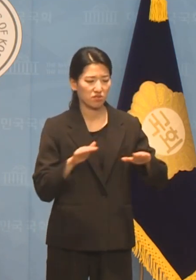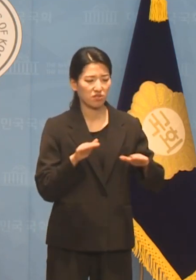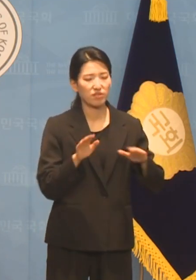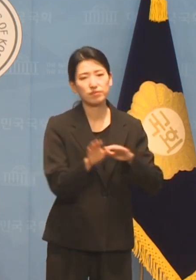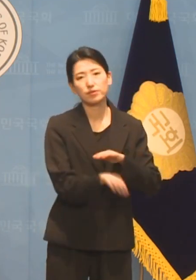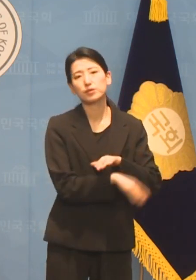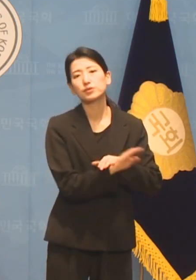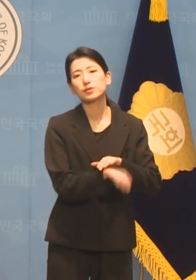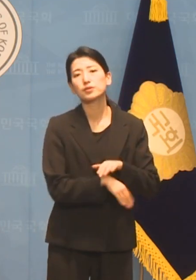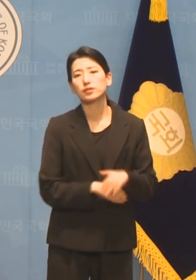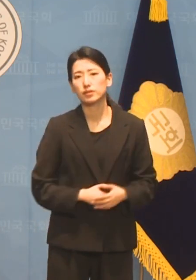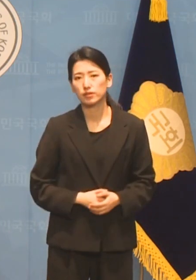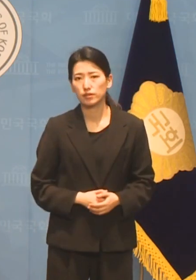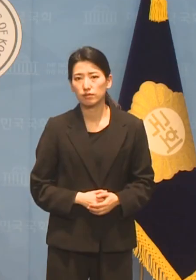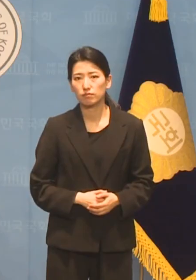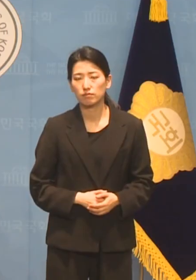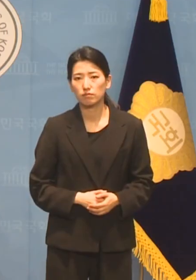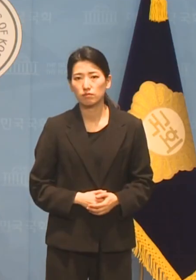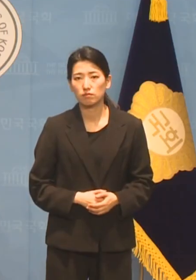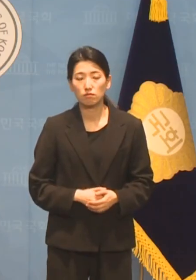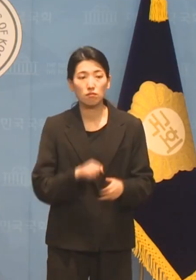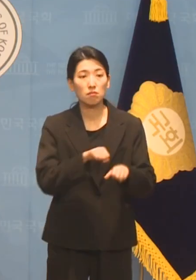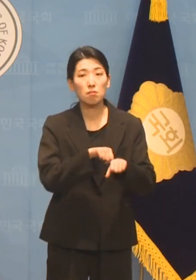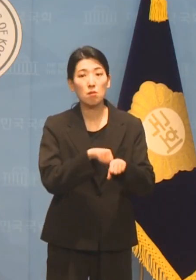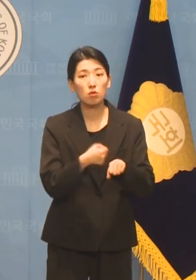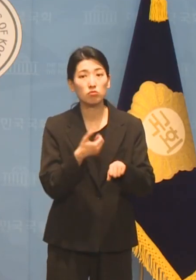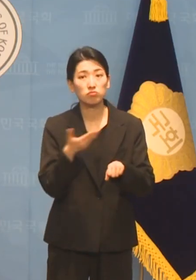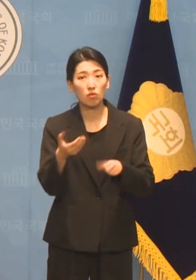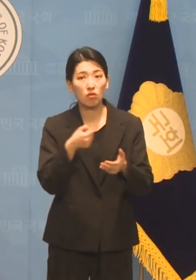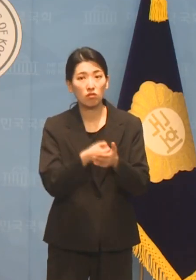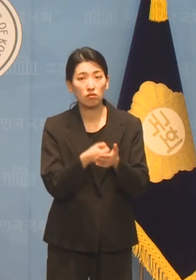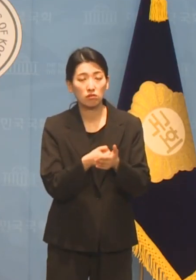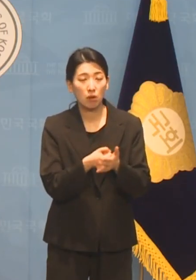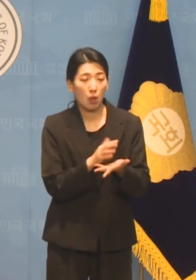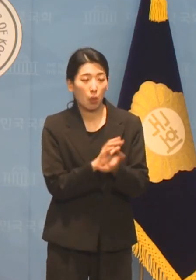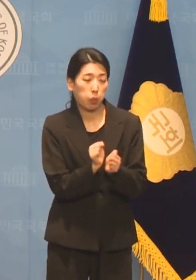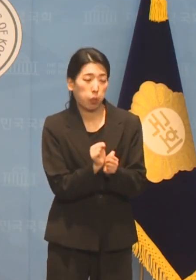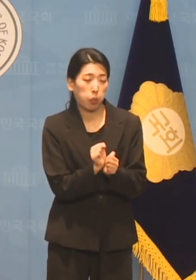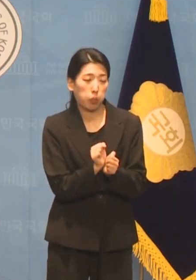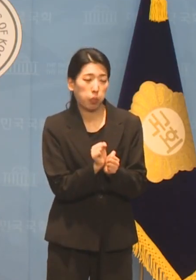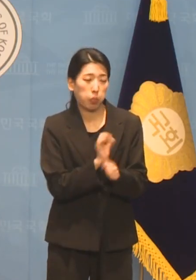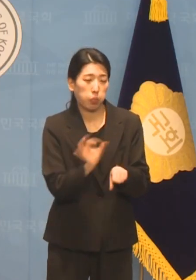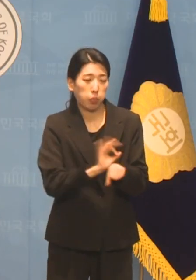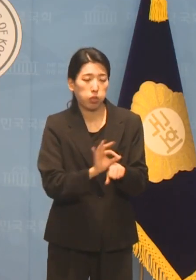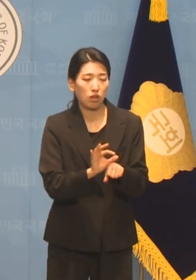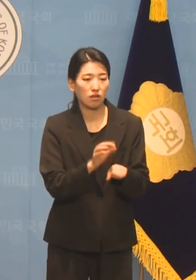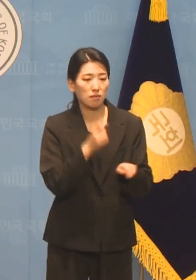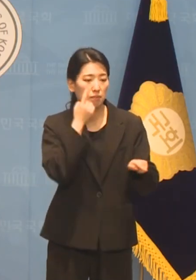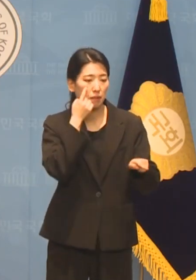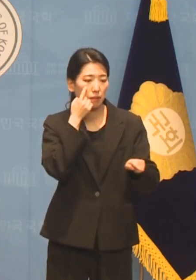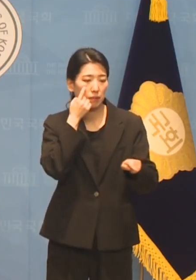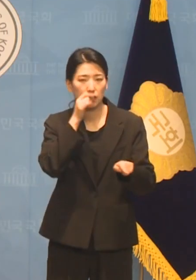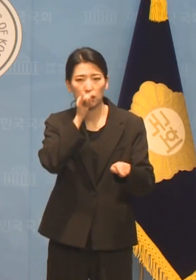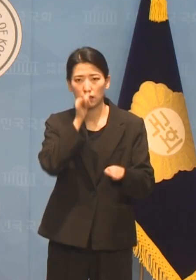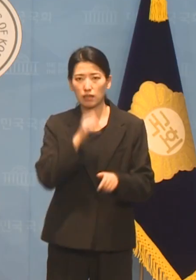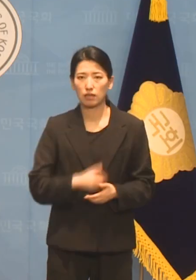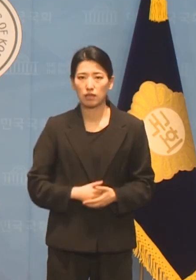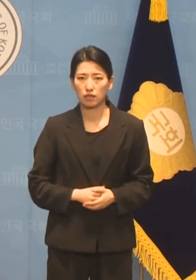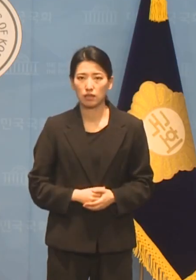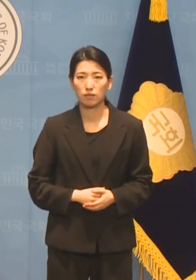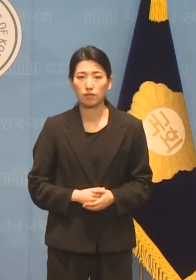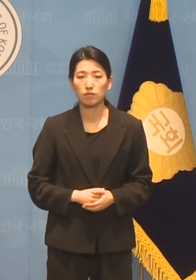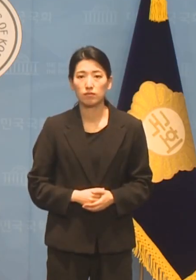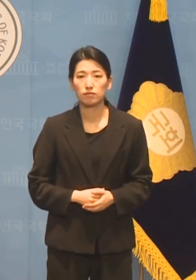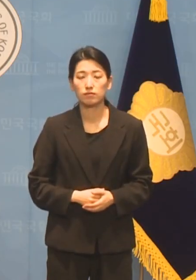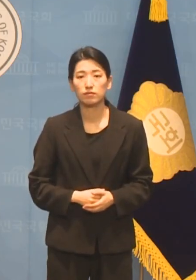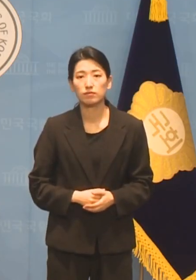못했습니다. 해당 징계가 얼마나 날림으로 부당하게 진행되었는지는 곳곳에서 확인됩니다.